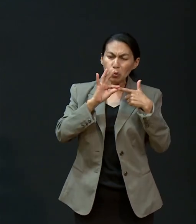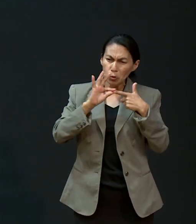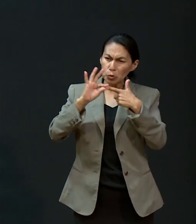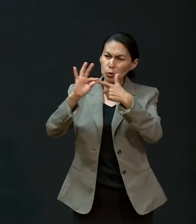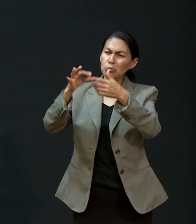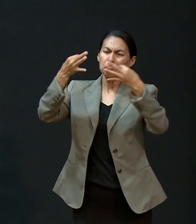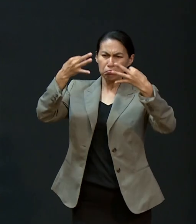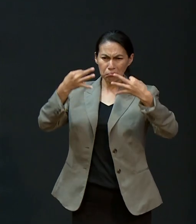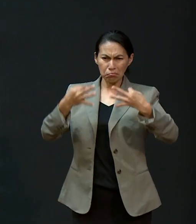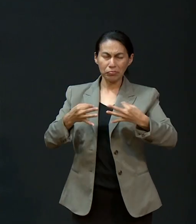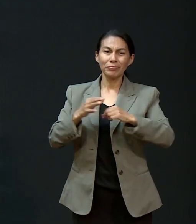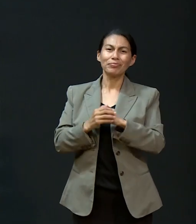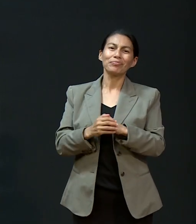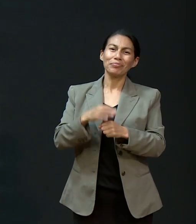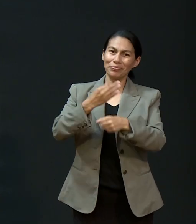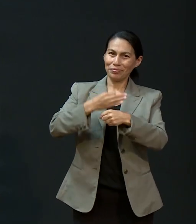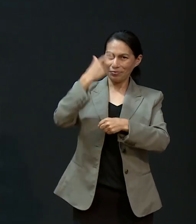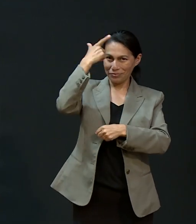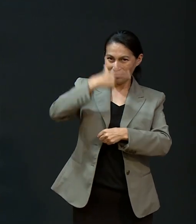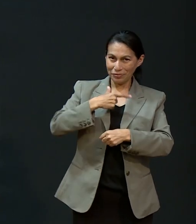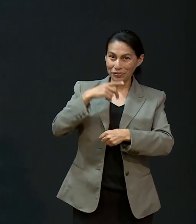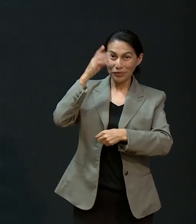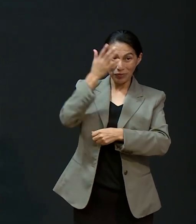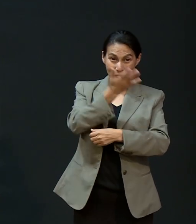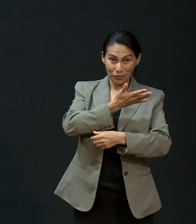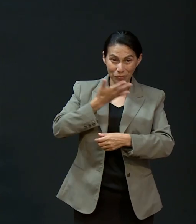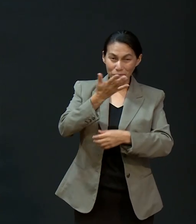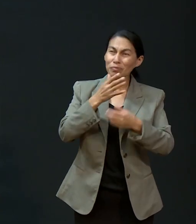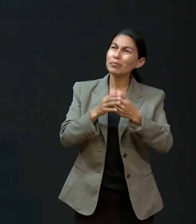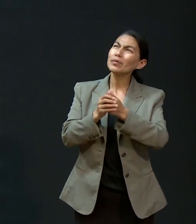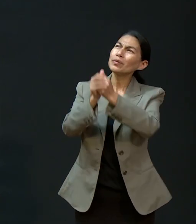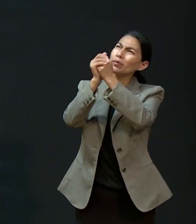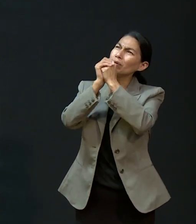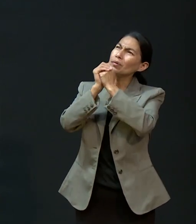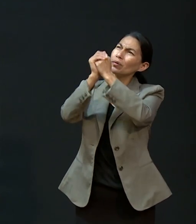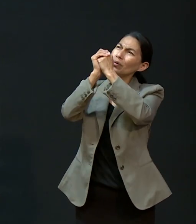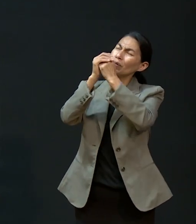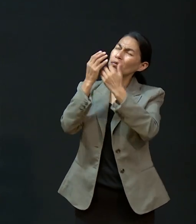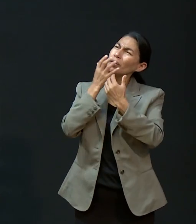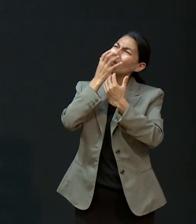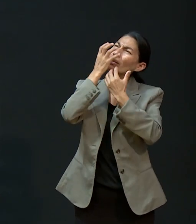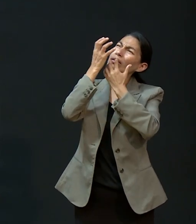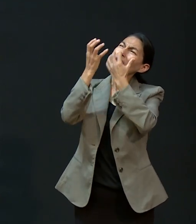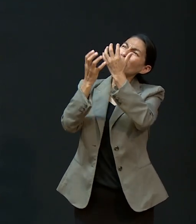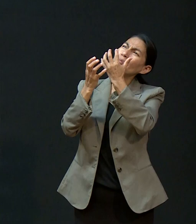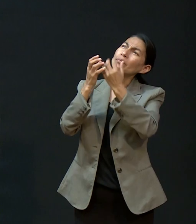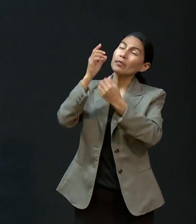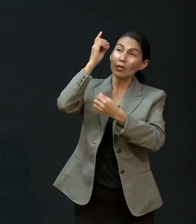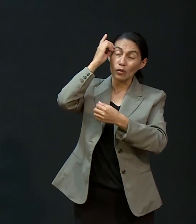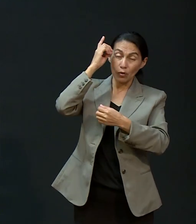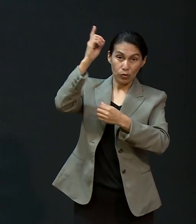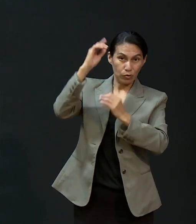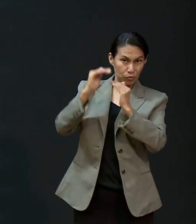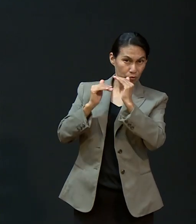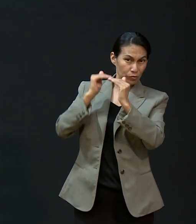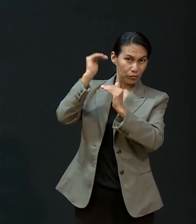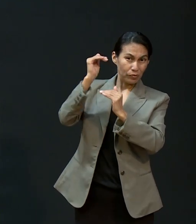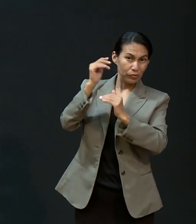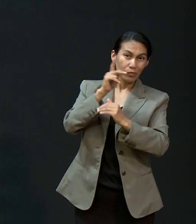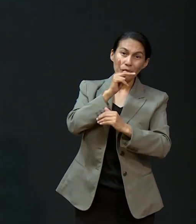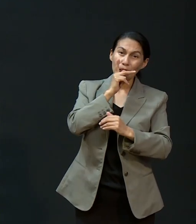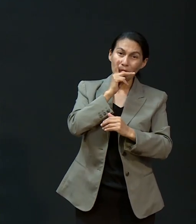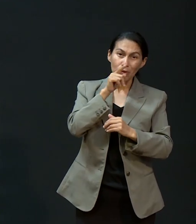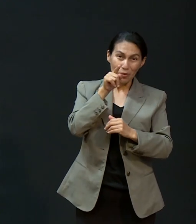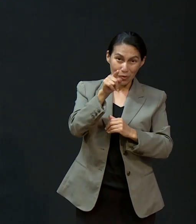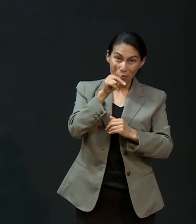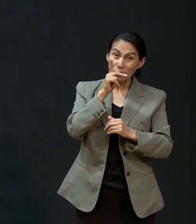Esta noche exaltaremos al Dios de lo imposible, pero también el Dios de supremo